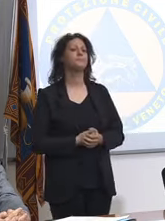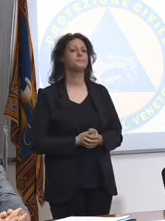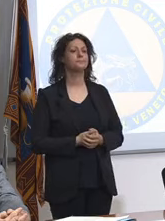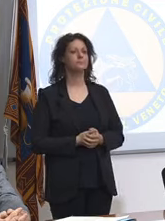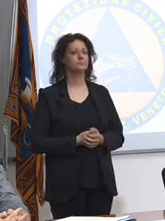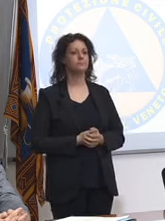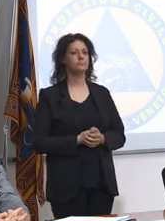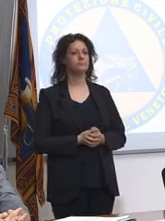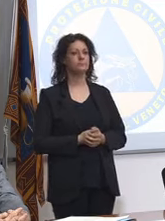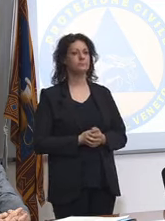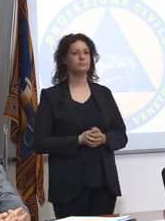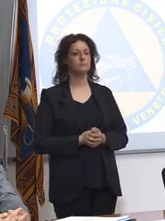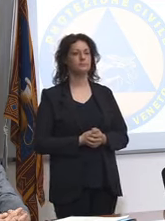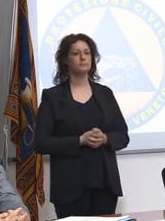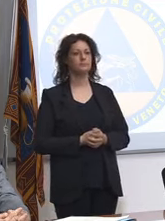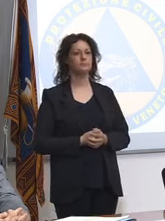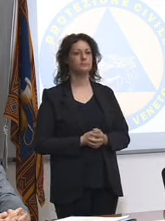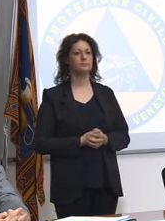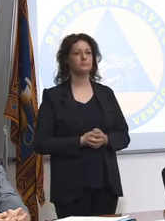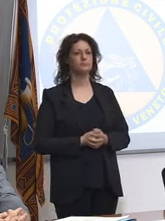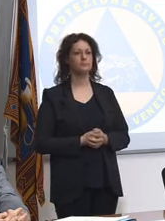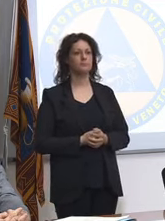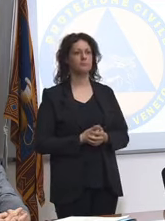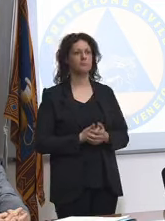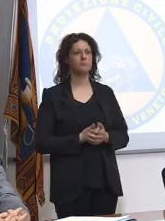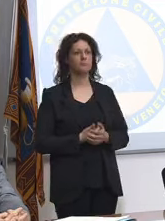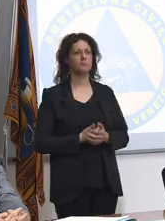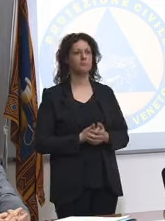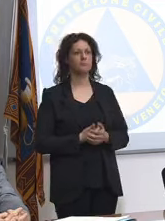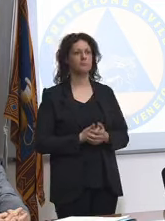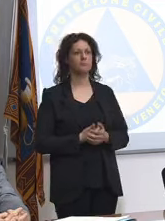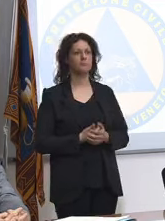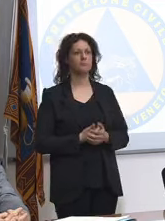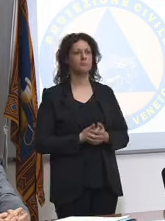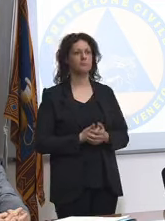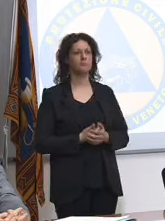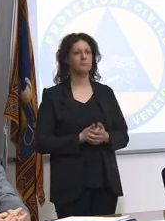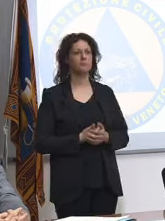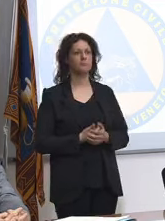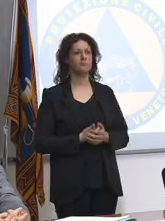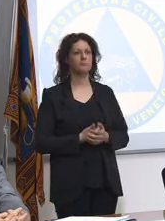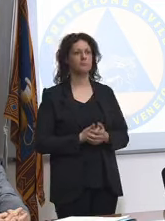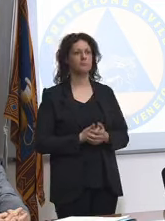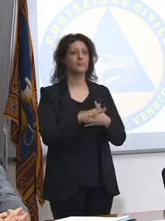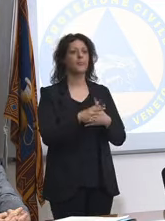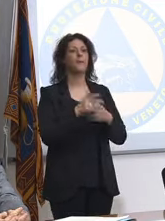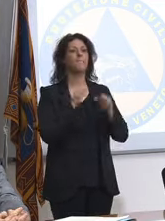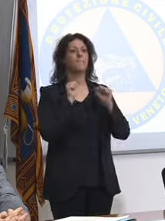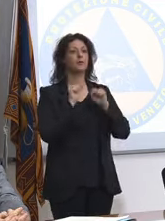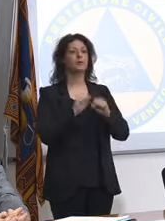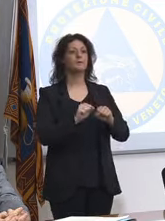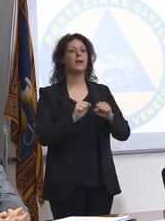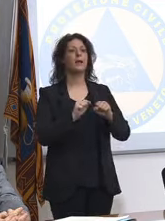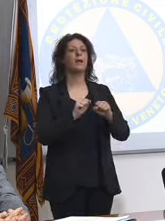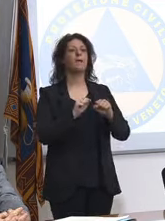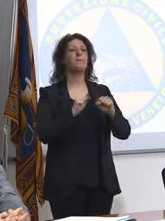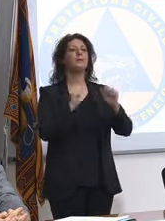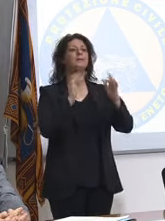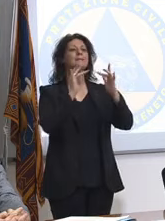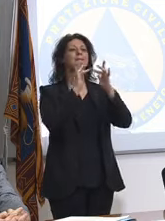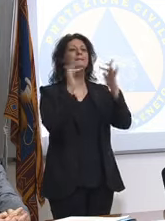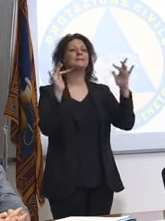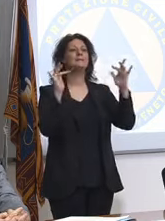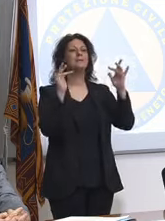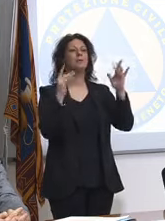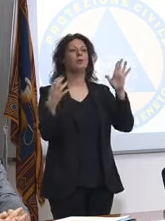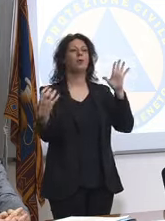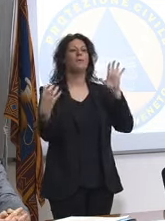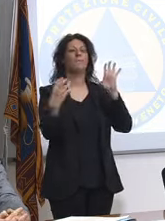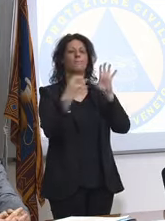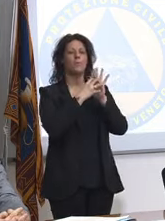insomma, modo, se vuole Presidente, di mettere anche sul sito il nostro documento strategico, quello che stiamo completando,